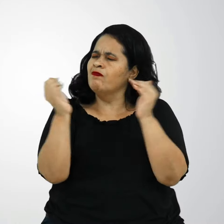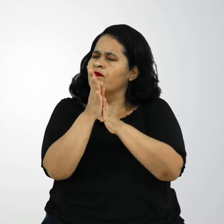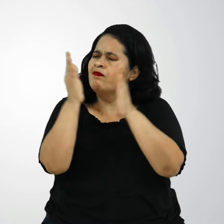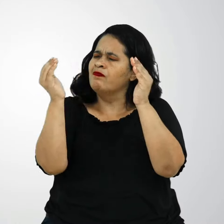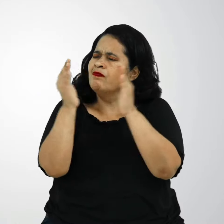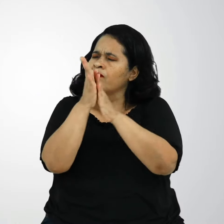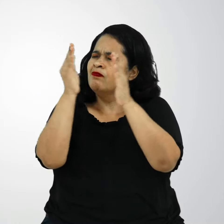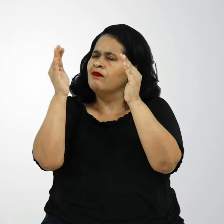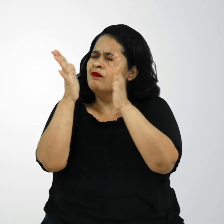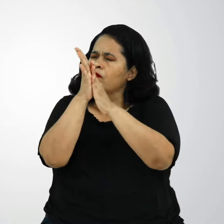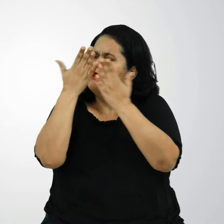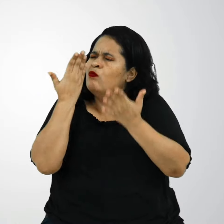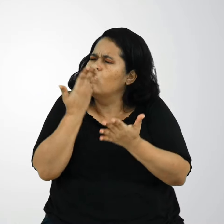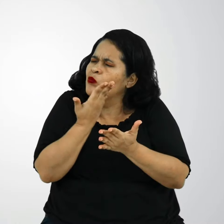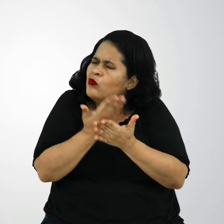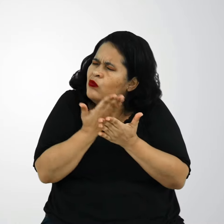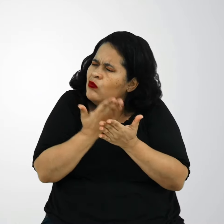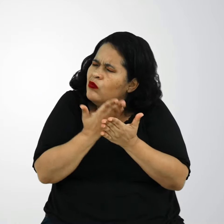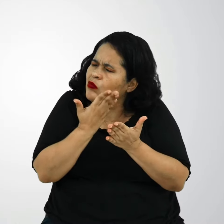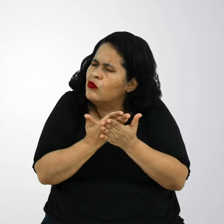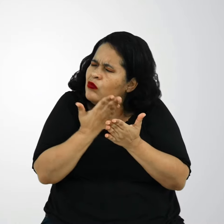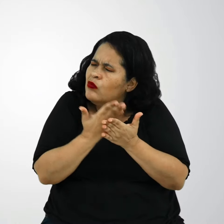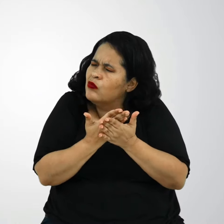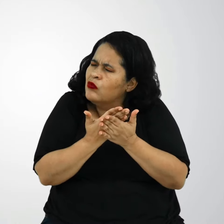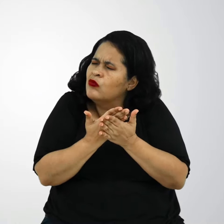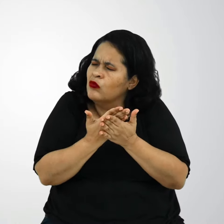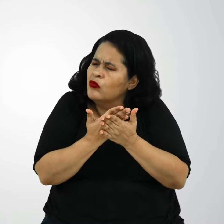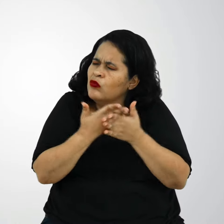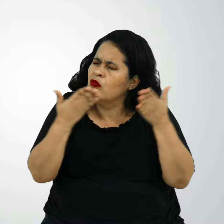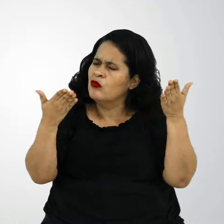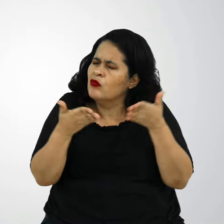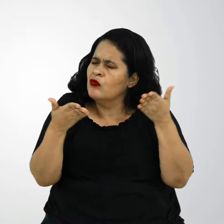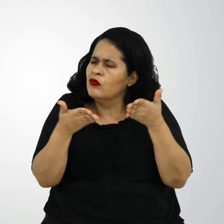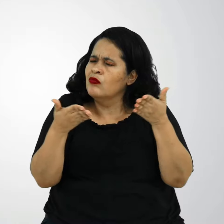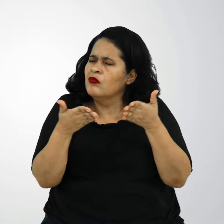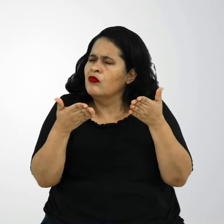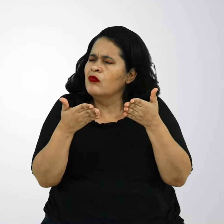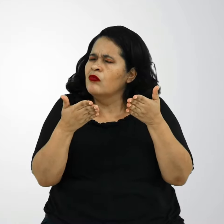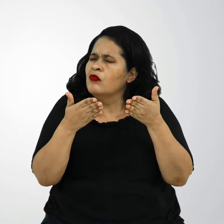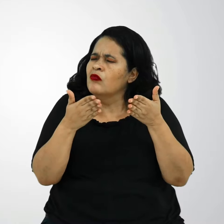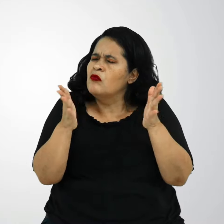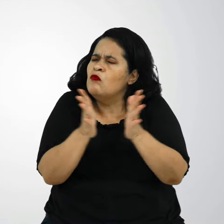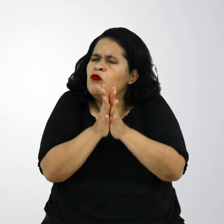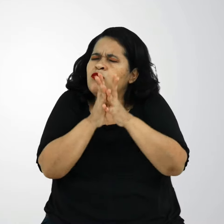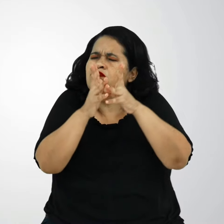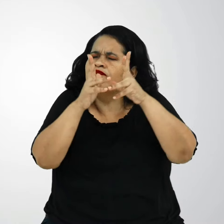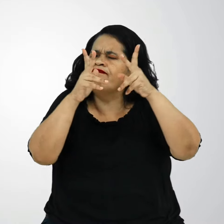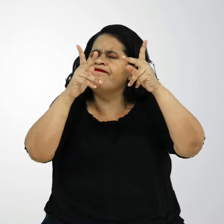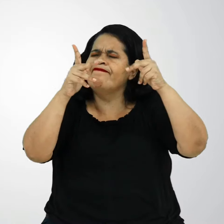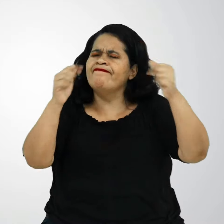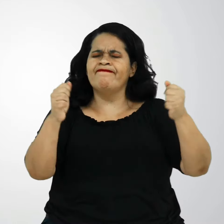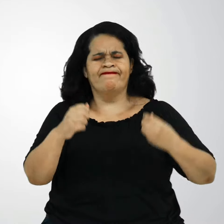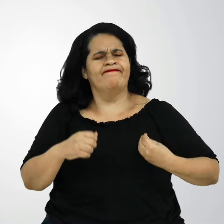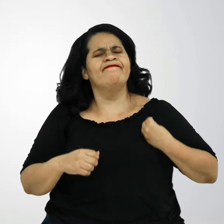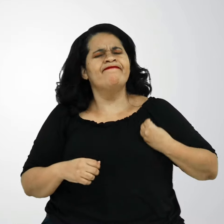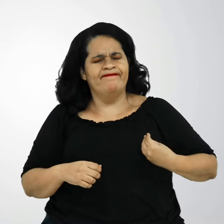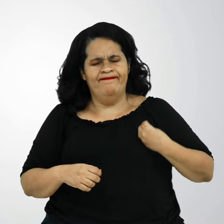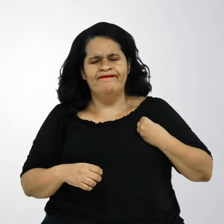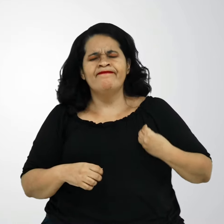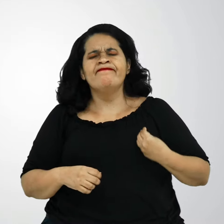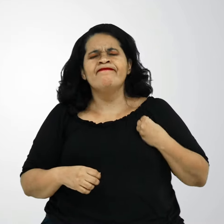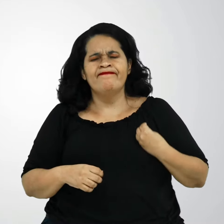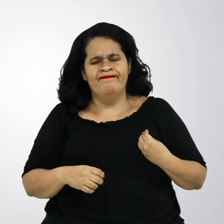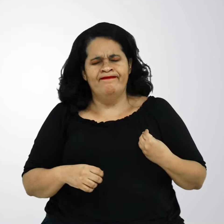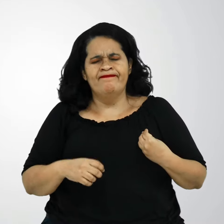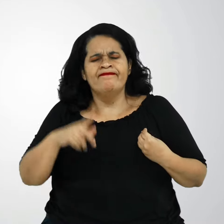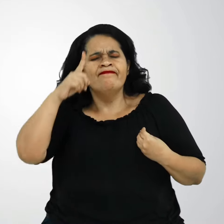esse estudo que acabamos, Senhor, de ministrar. Tu tens sido maravilhoso conosco, tens nos dado o entendimento da Tua